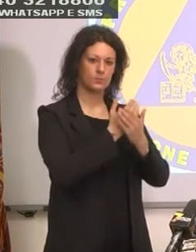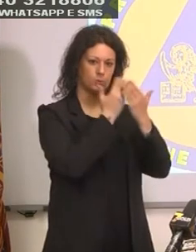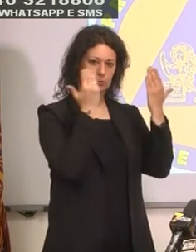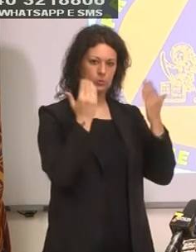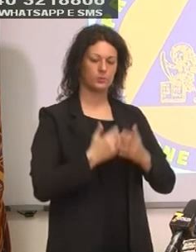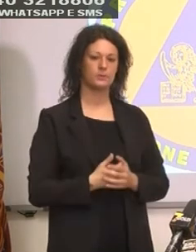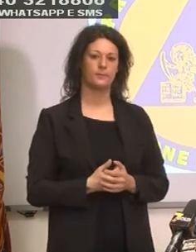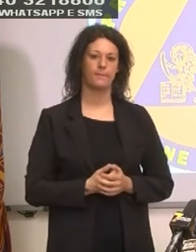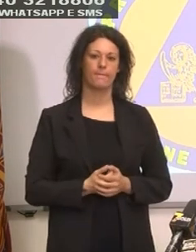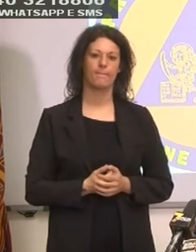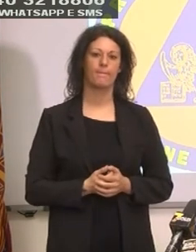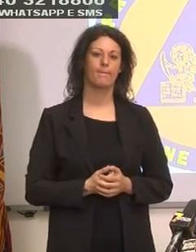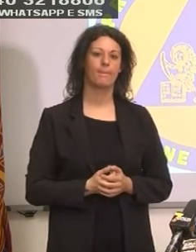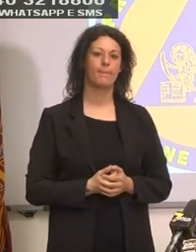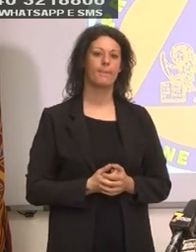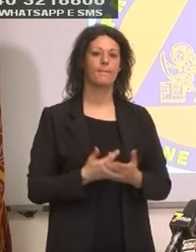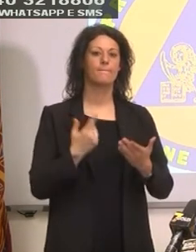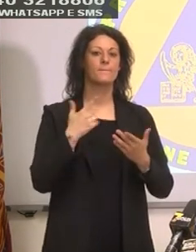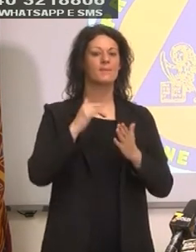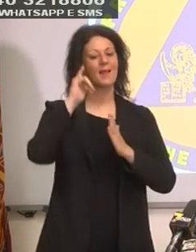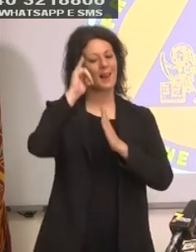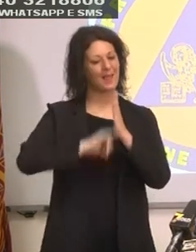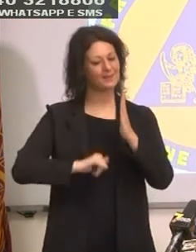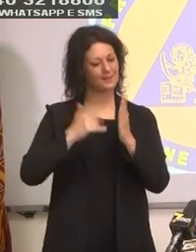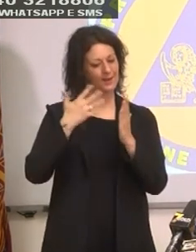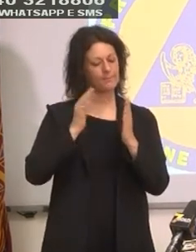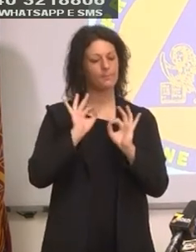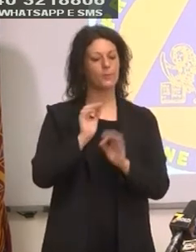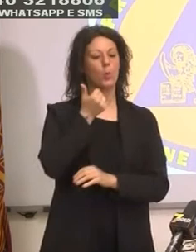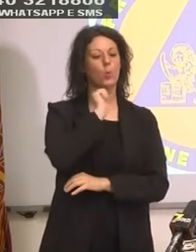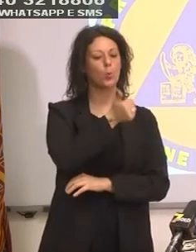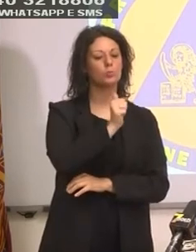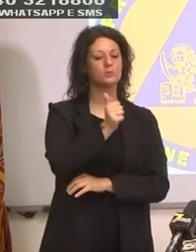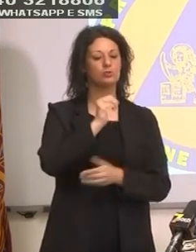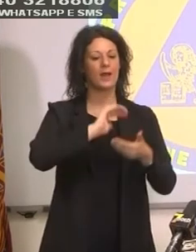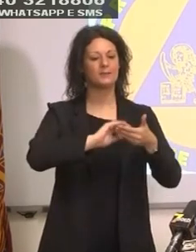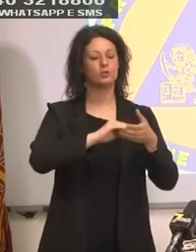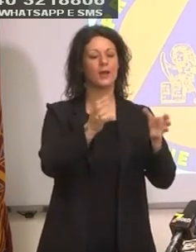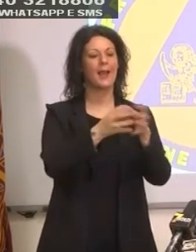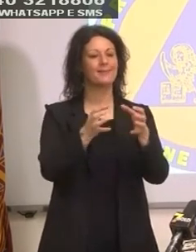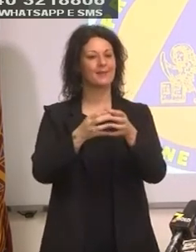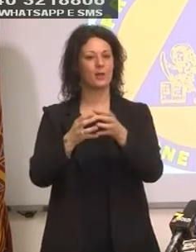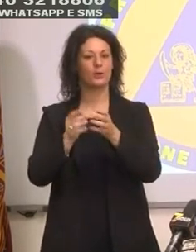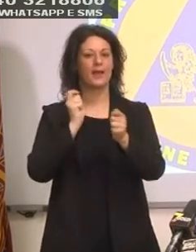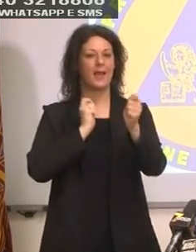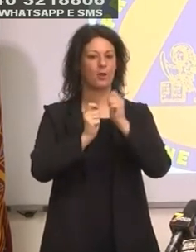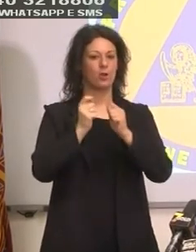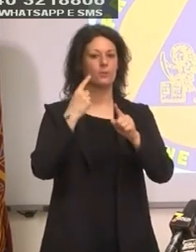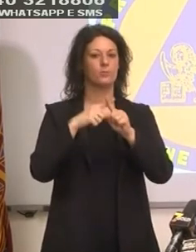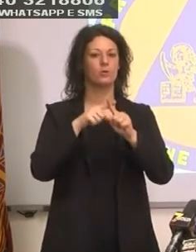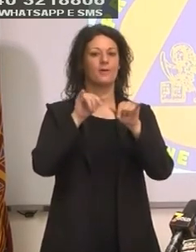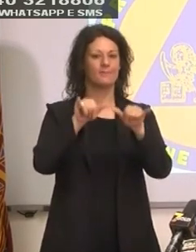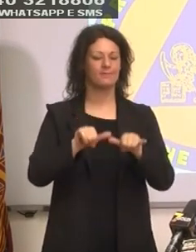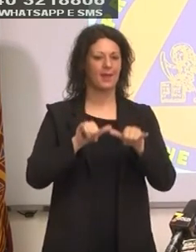lettera appello, che è stata firmata dai rappresentanti di 11 associazioni di categorie economiche del Veneto e anche dal sistema